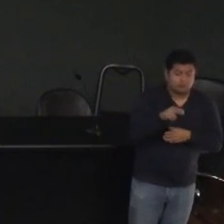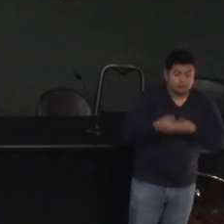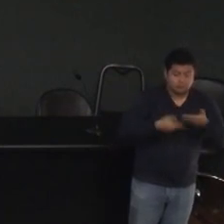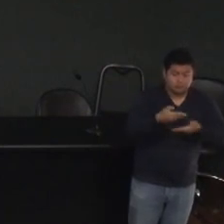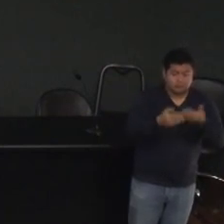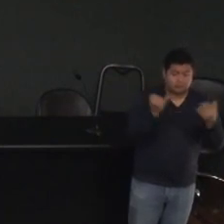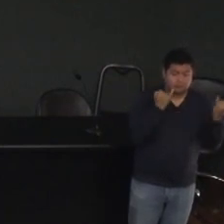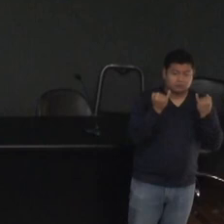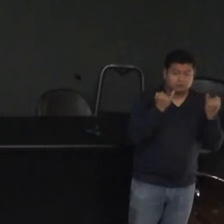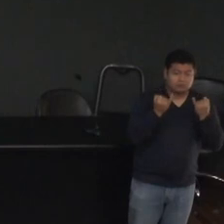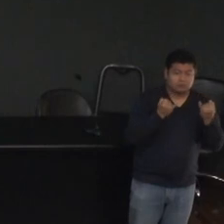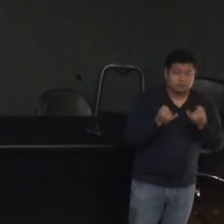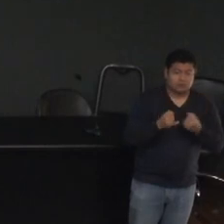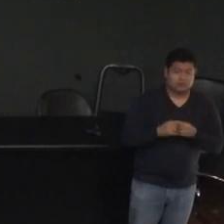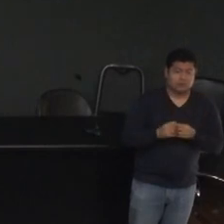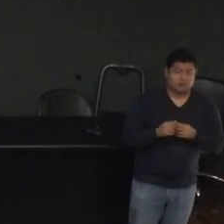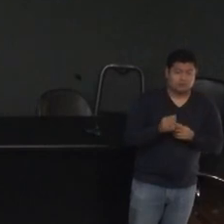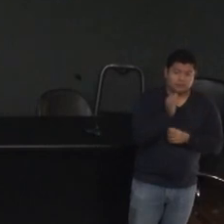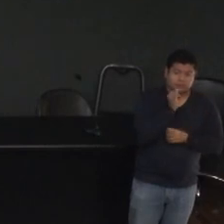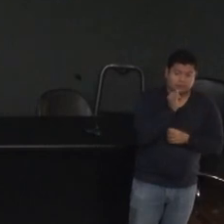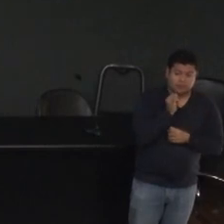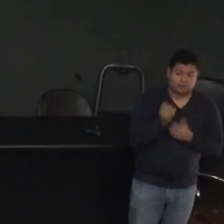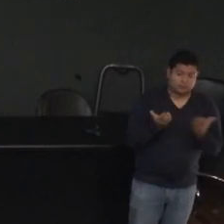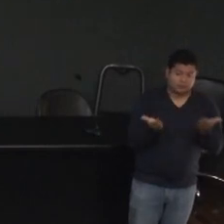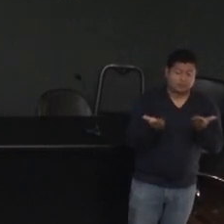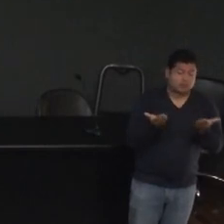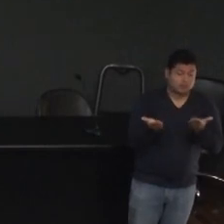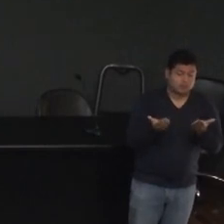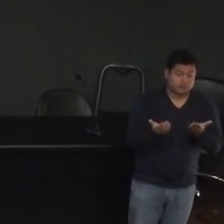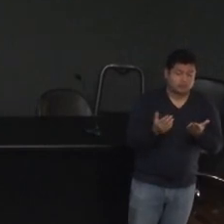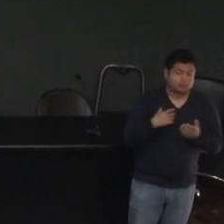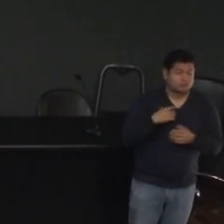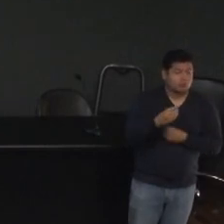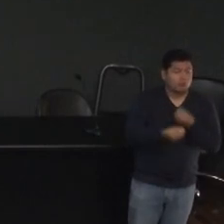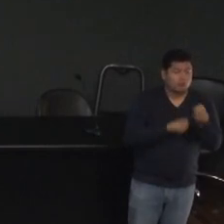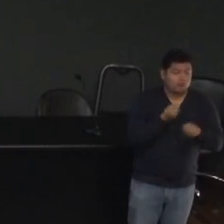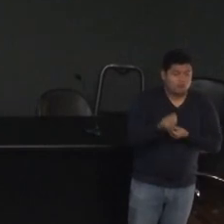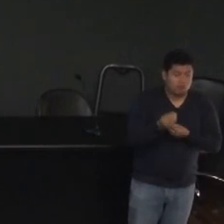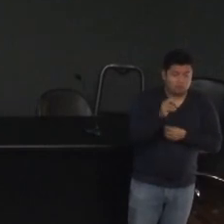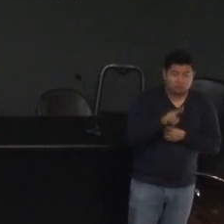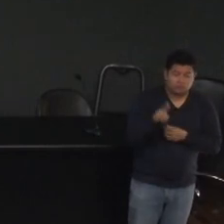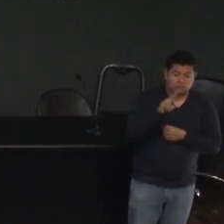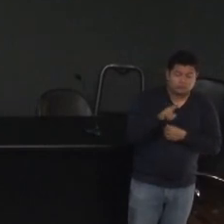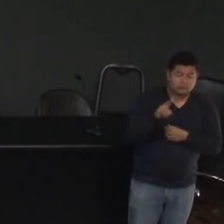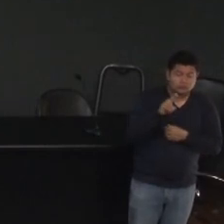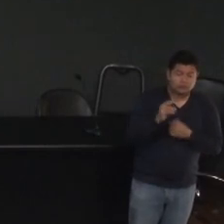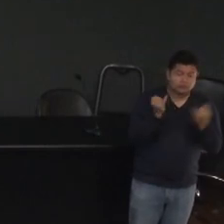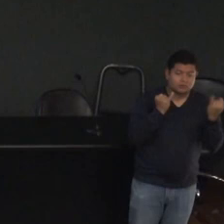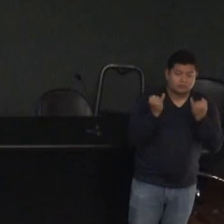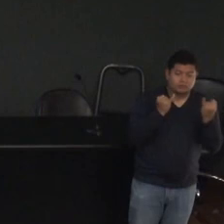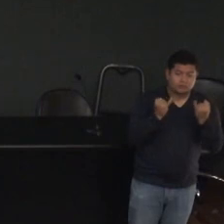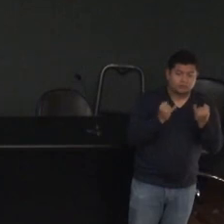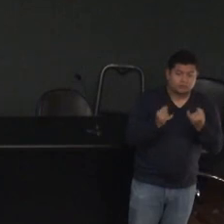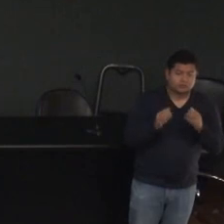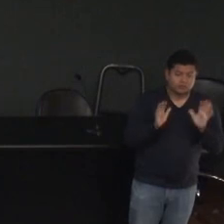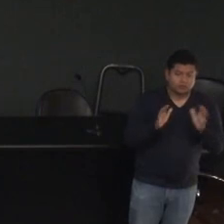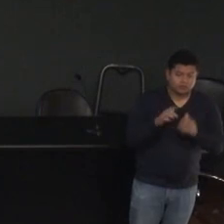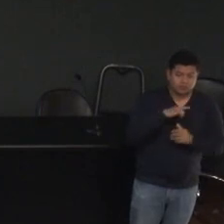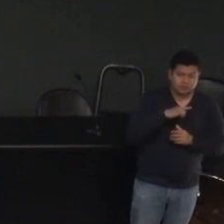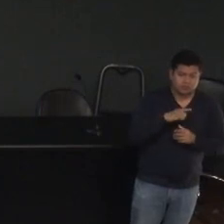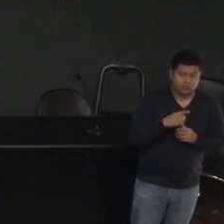na fase seleção do fornecedor como é que funciona os dados da fase interna você coletou para balizar o teu preço